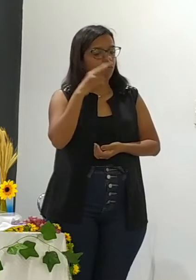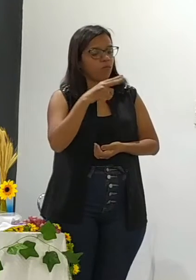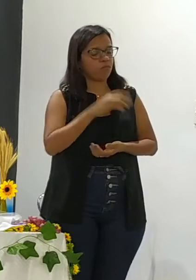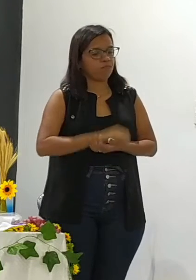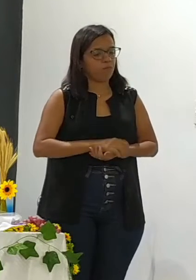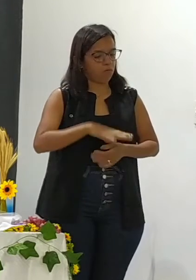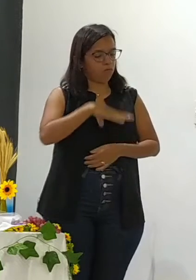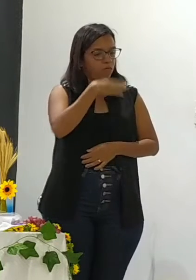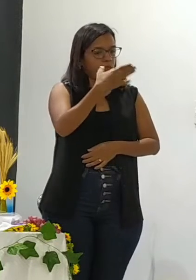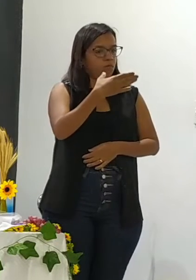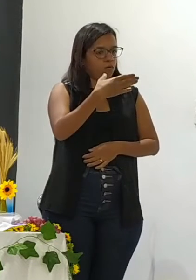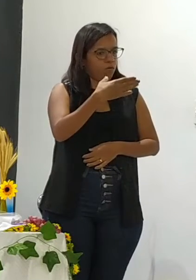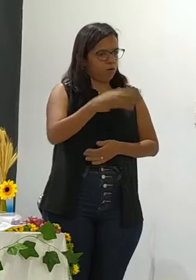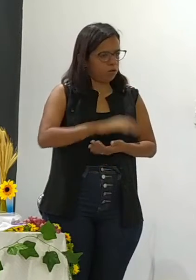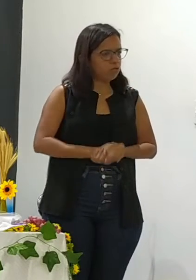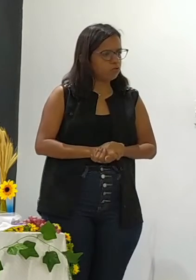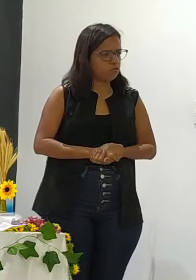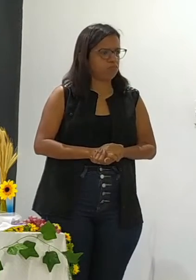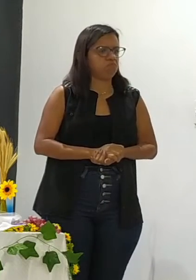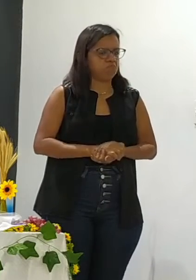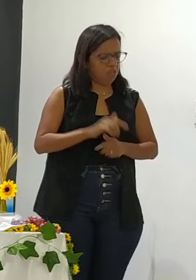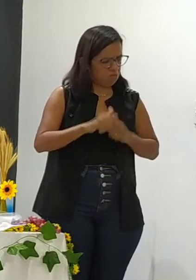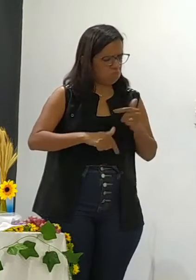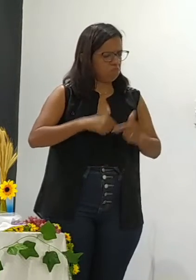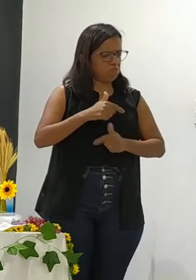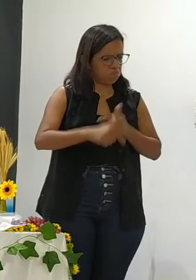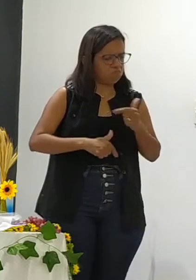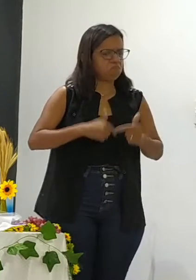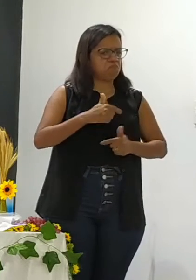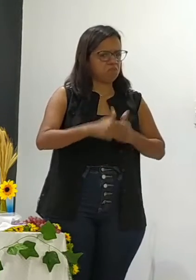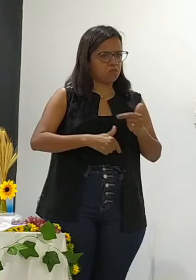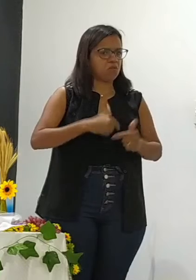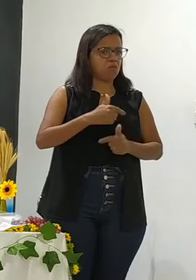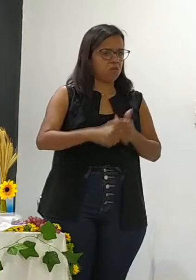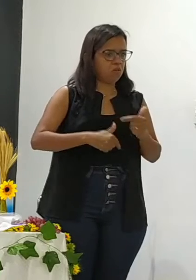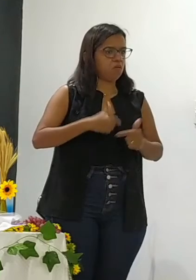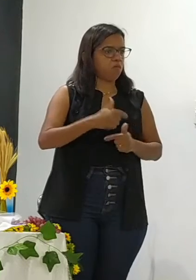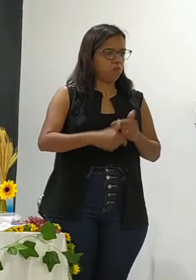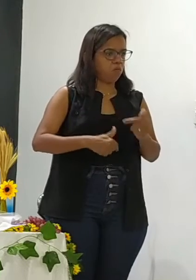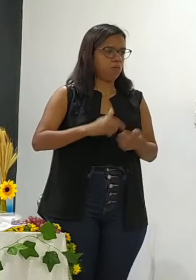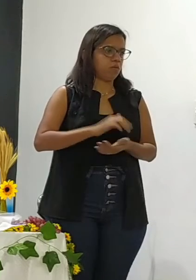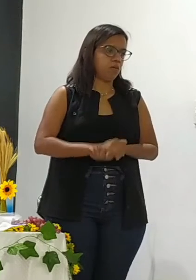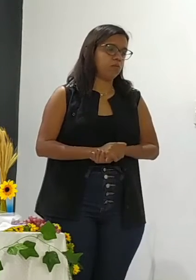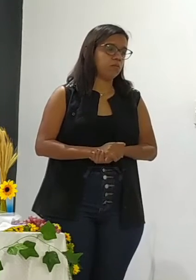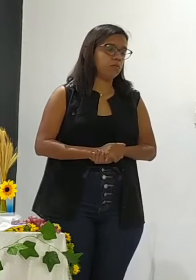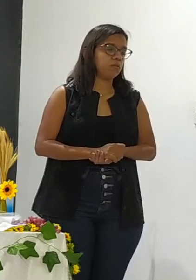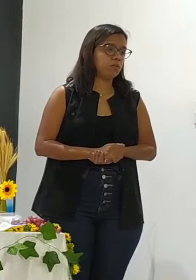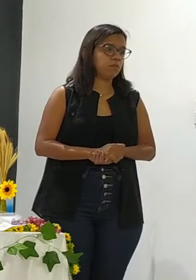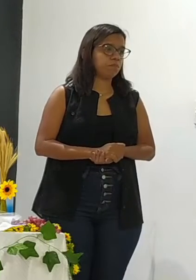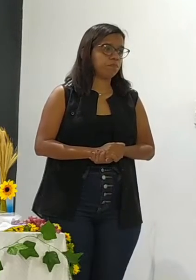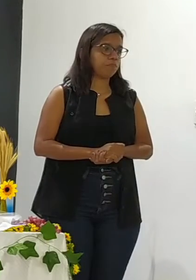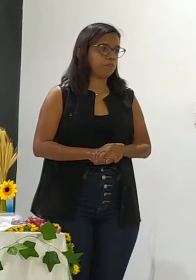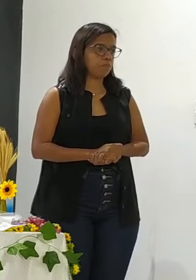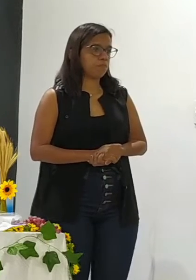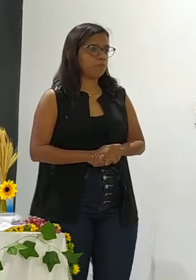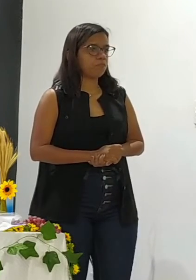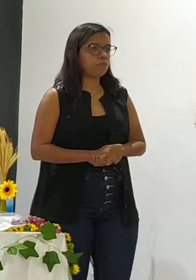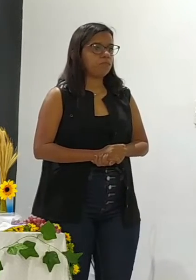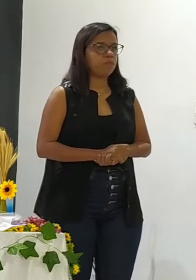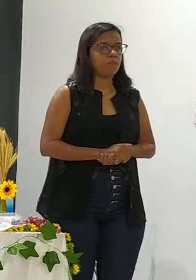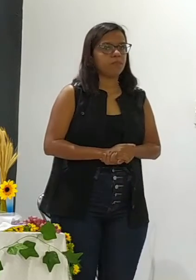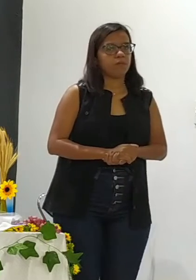tem coragem. Esse homem que vai à luta mesmo, ele vai. Então é ele. E chegou depois e falou assim, ó.